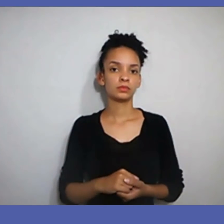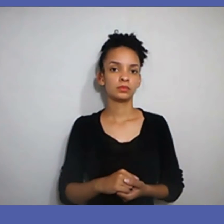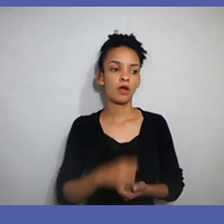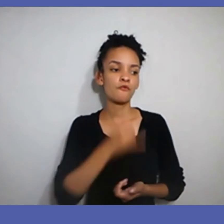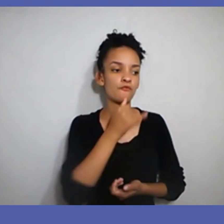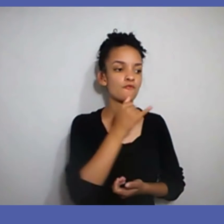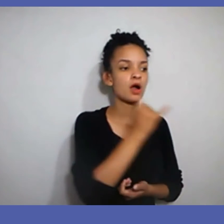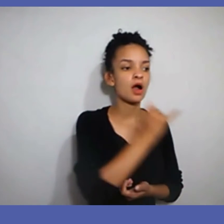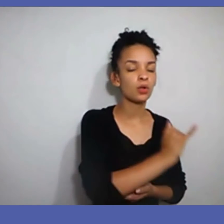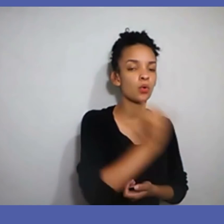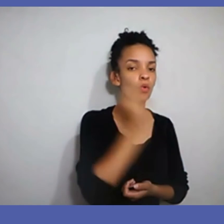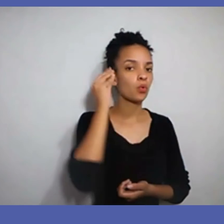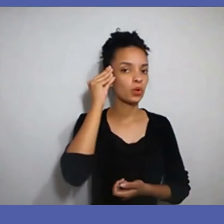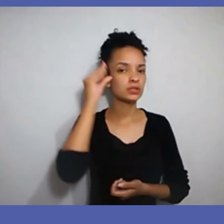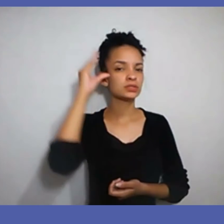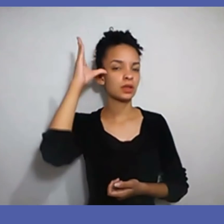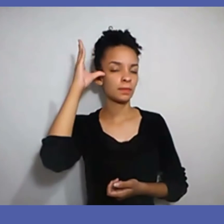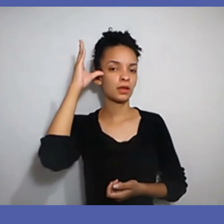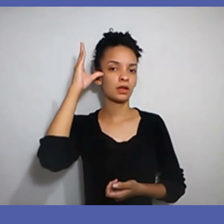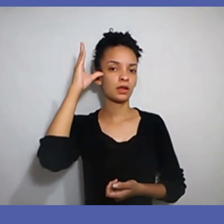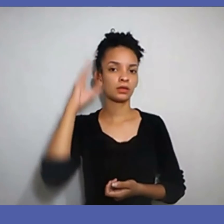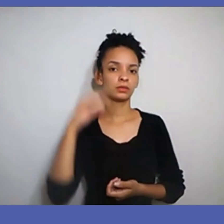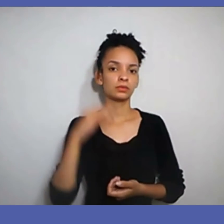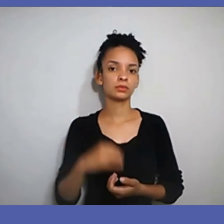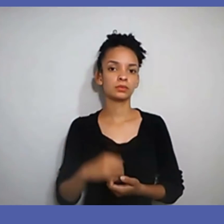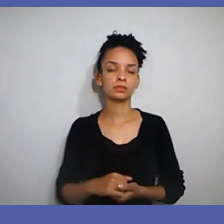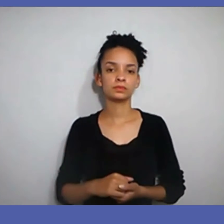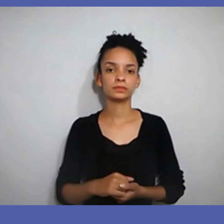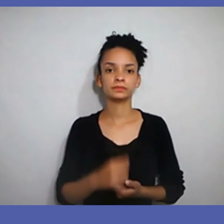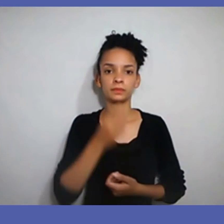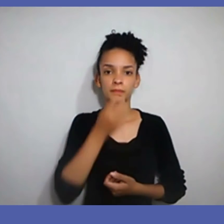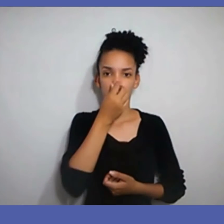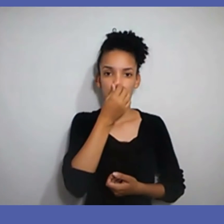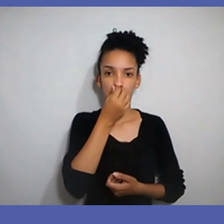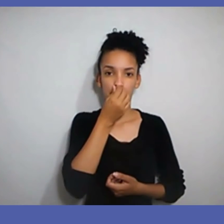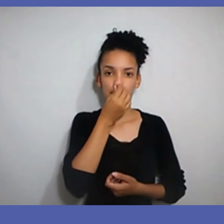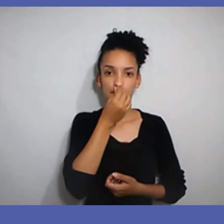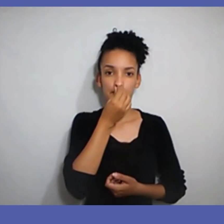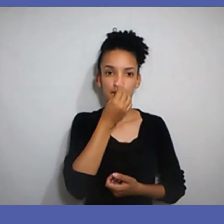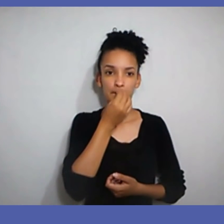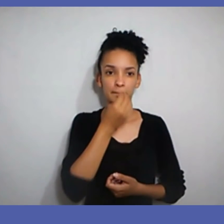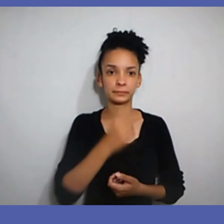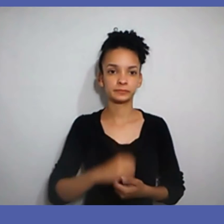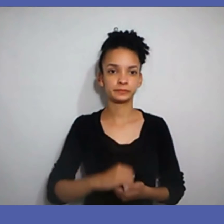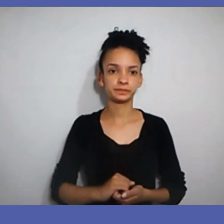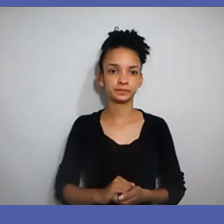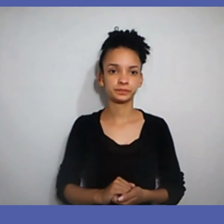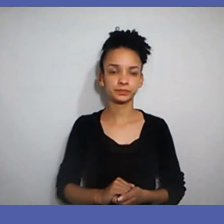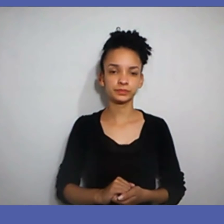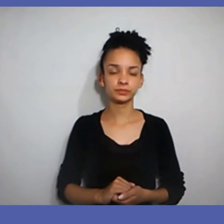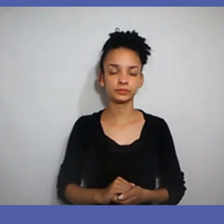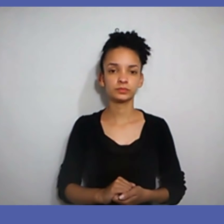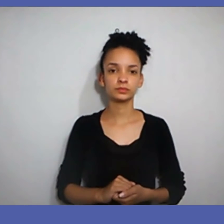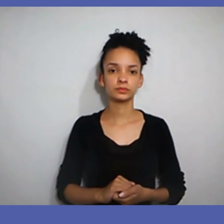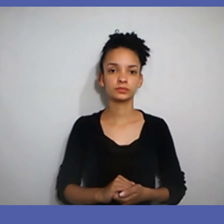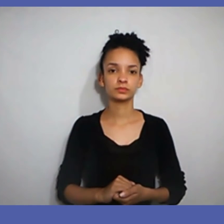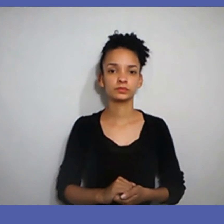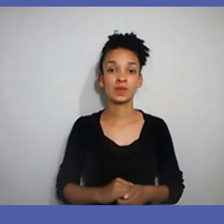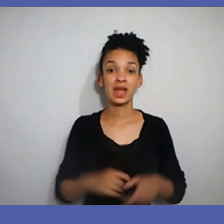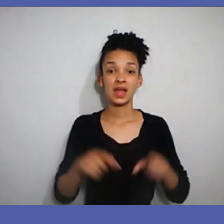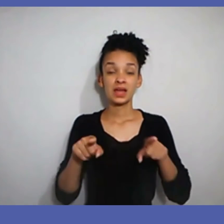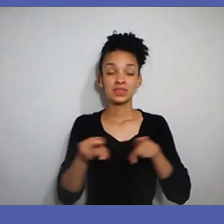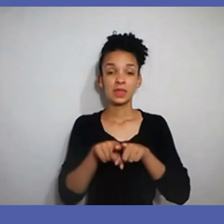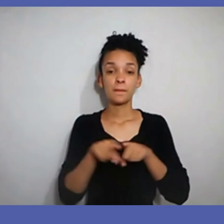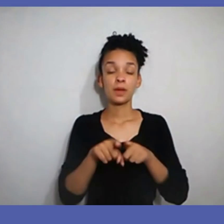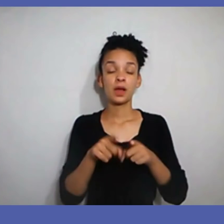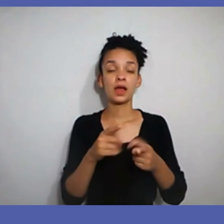a humanidade, e muitos grandes homens, né, eu digo grandes gigantes, certo? E